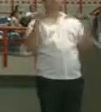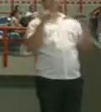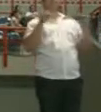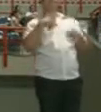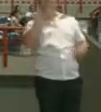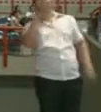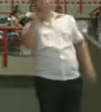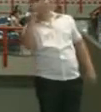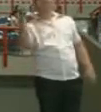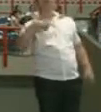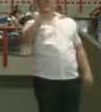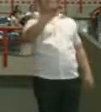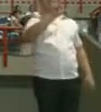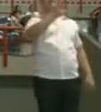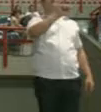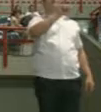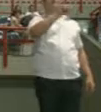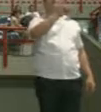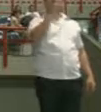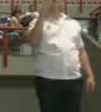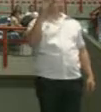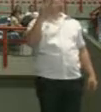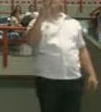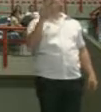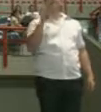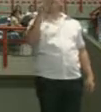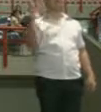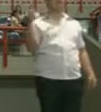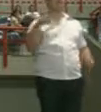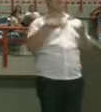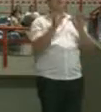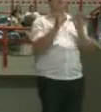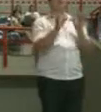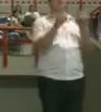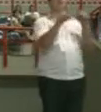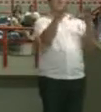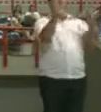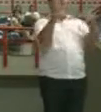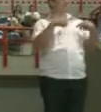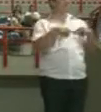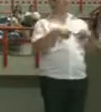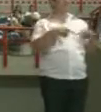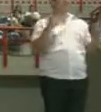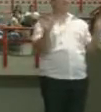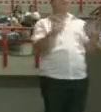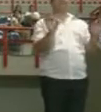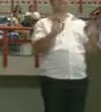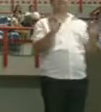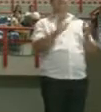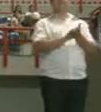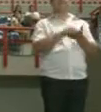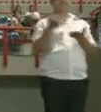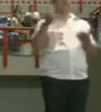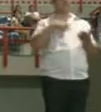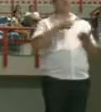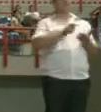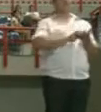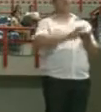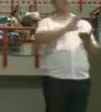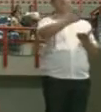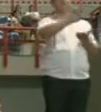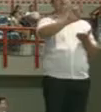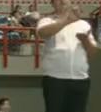Luciano Huck. Aquele cara é muito engraçado. Eles estão vendendo um projeto que não existe. UPP, Unidade